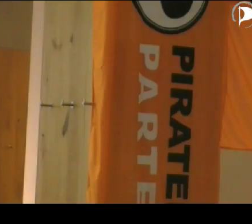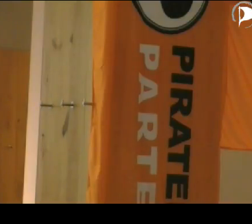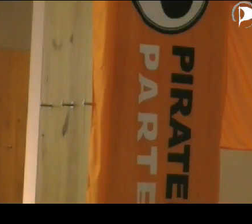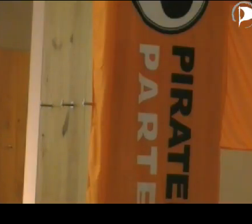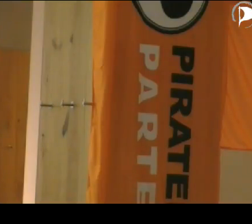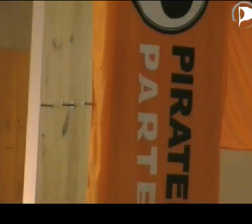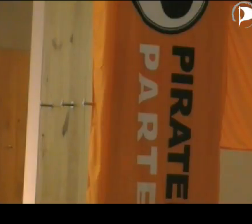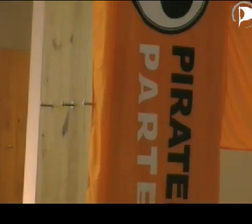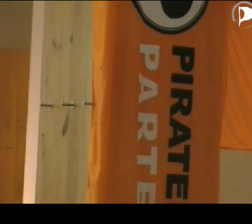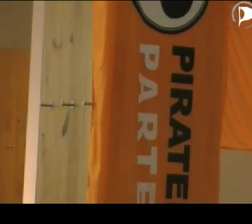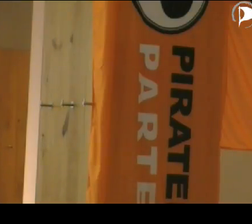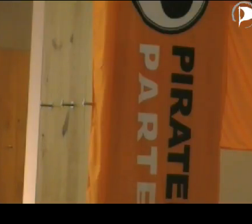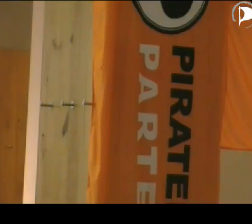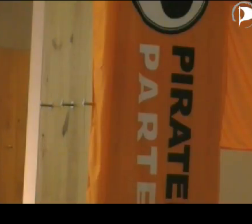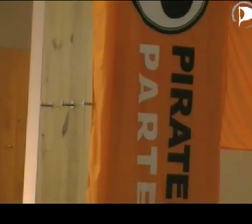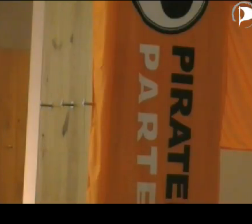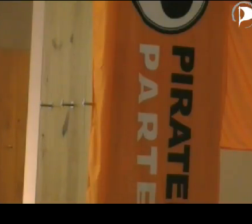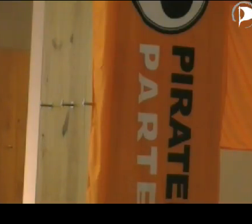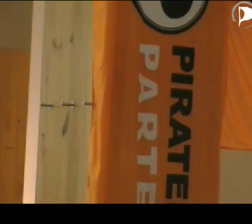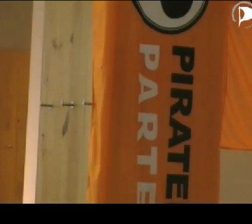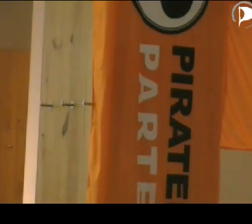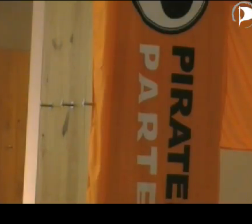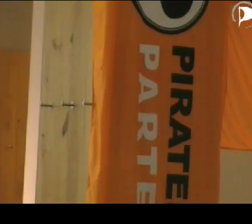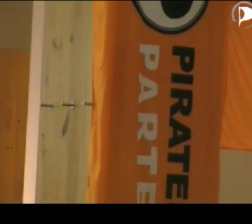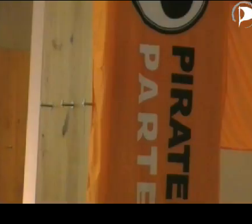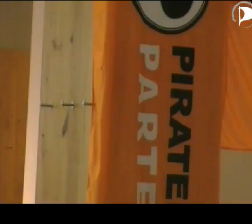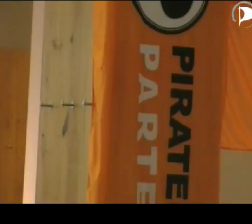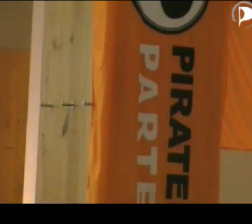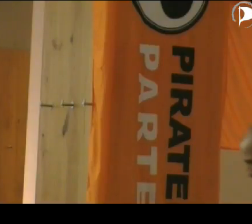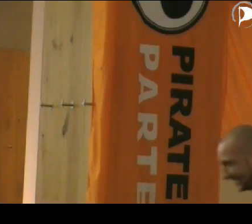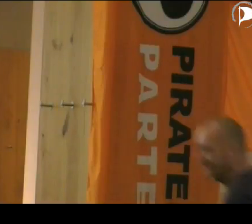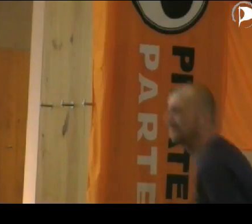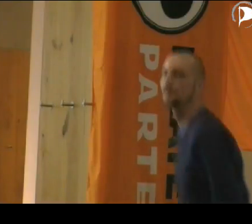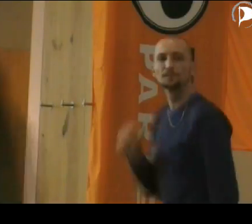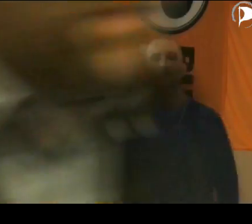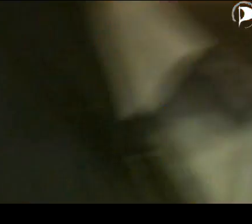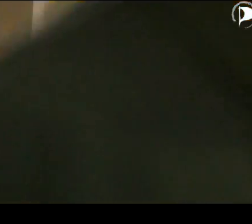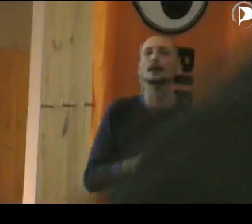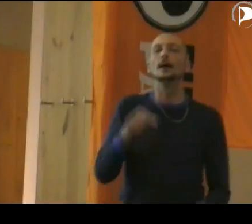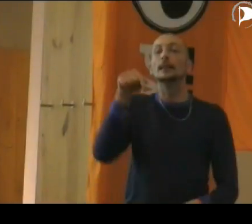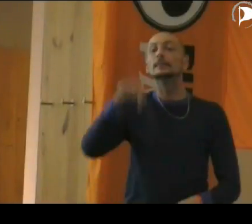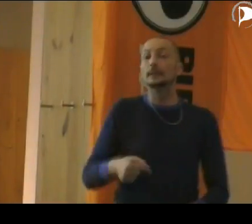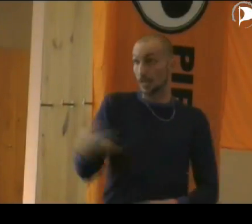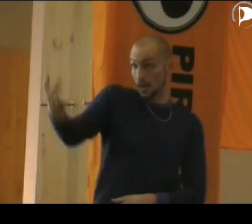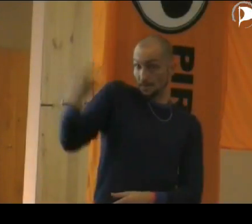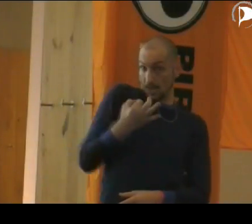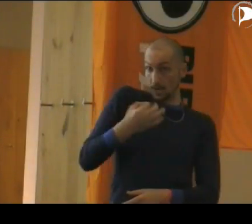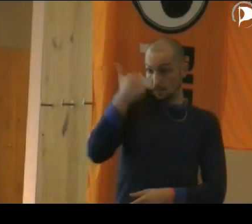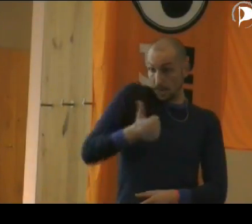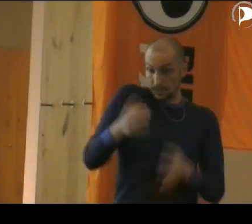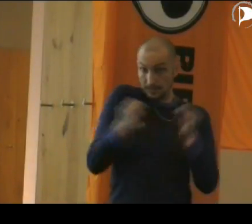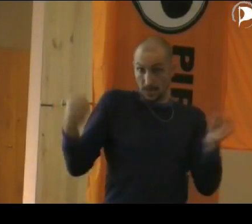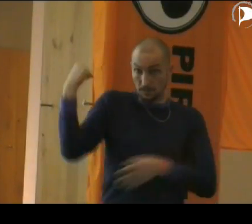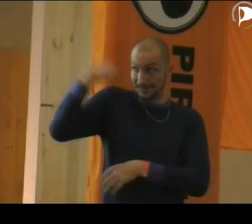sowie stehen wie mehrsprachigkeit persönlich natürlich nicht daran die datenbasis von handlung tagen ich habe